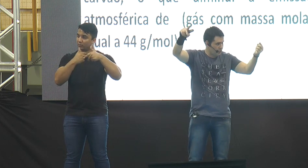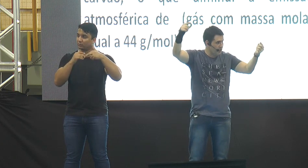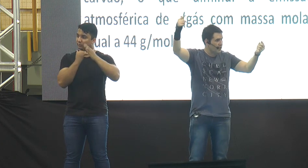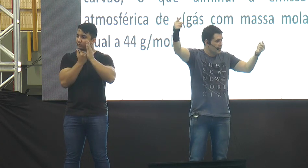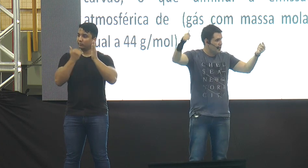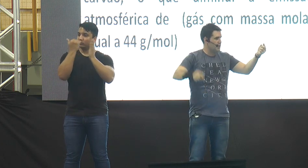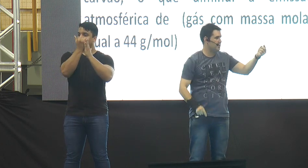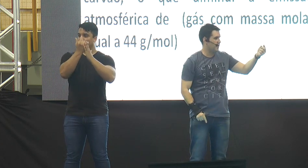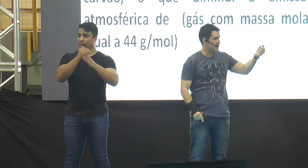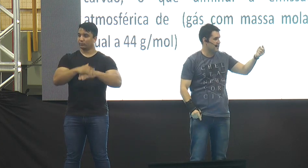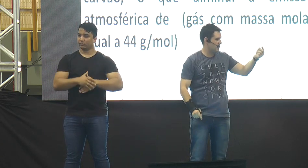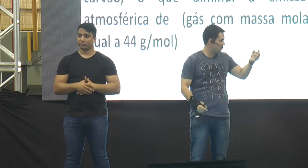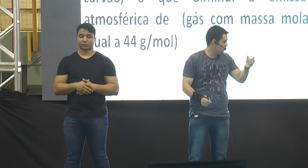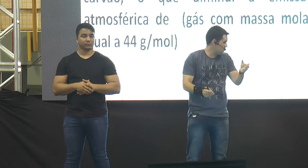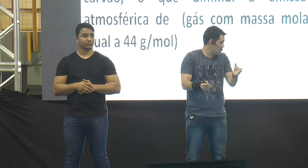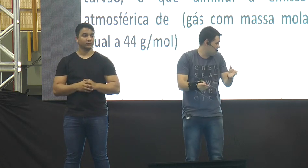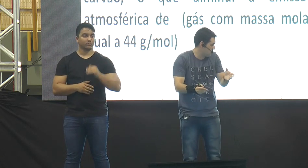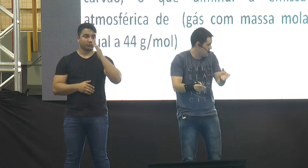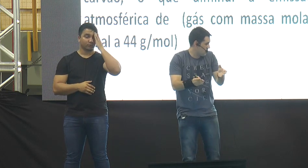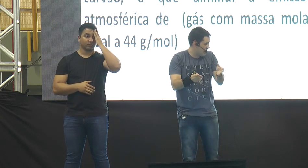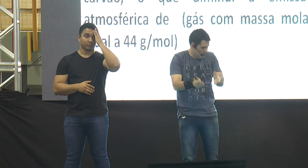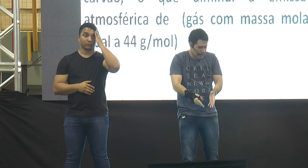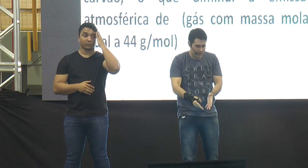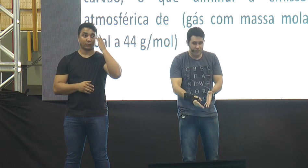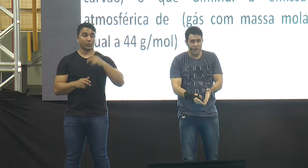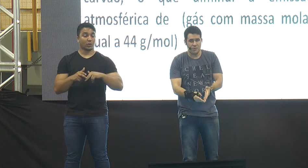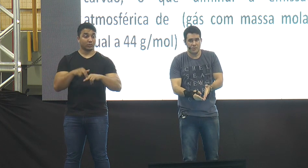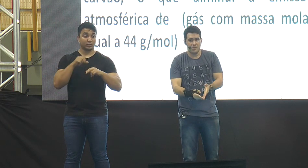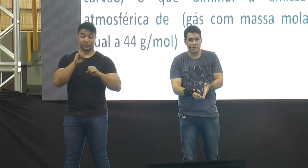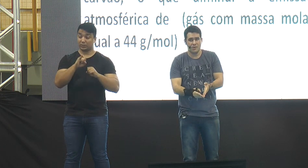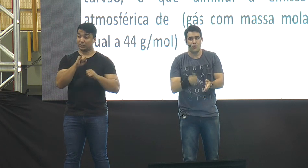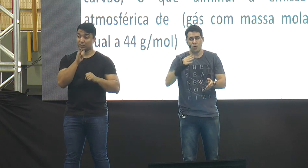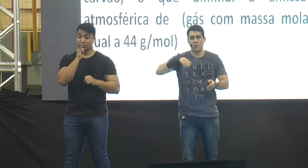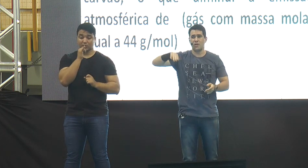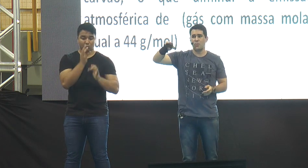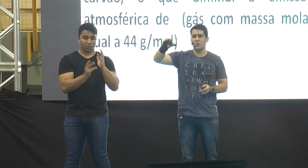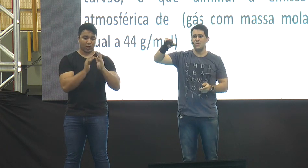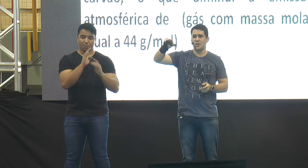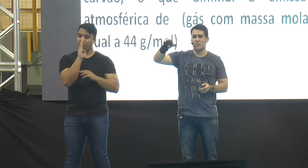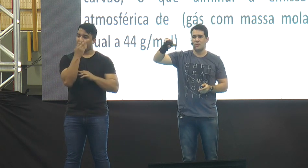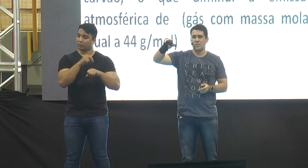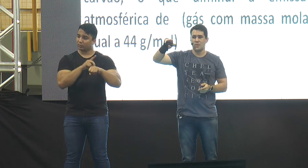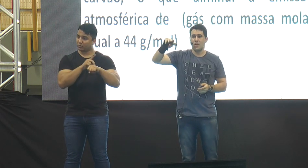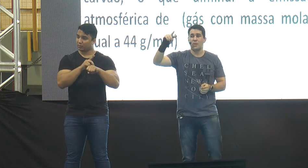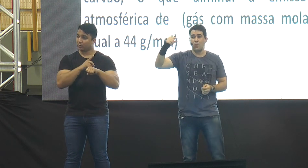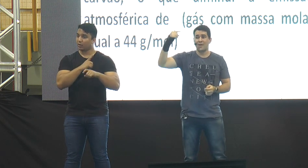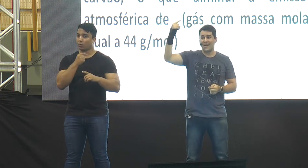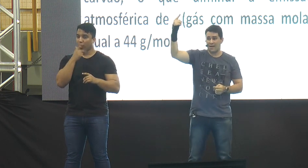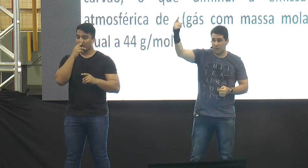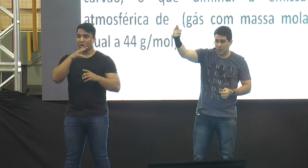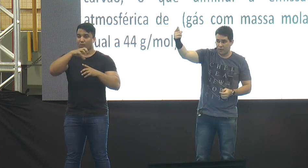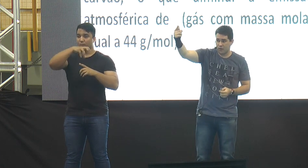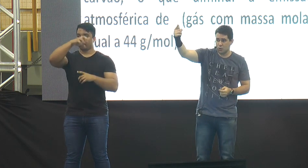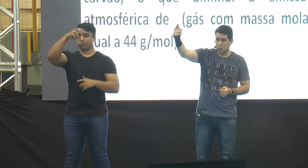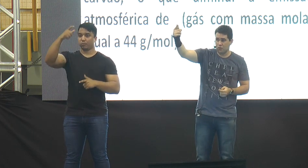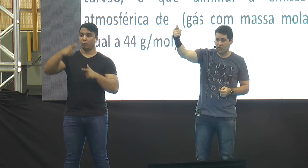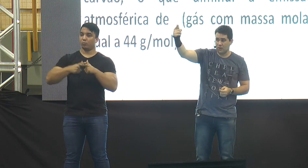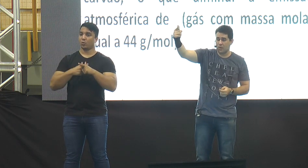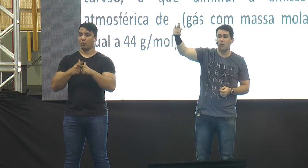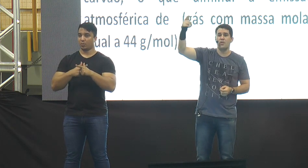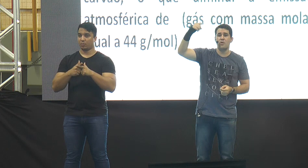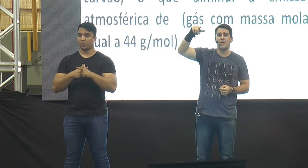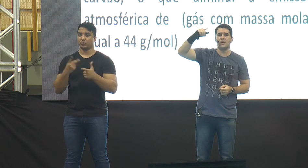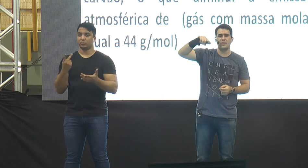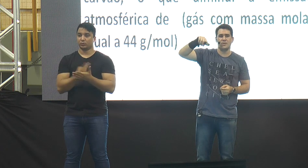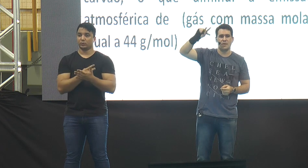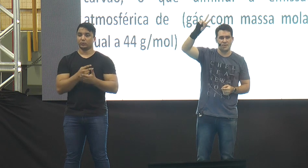efeito estufa e a chuva ácida. Então, assim, queimando carvão, tu aumenta a poluição. Que pode agravar o efeito estufa